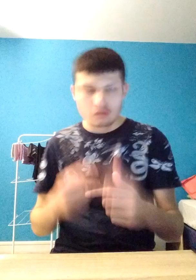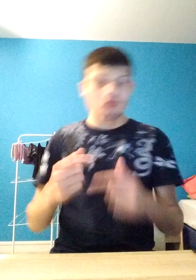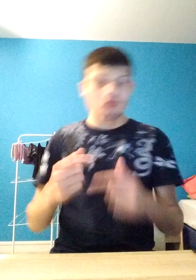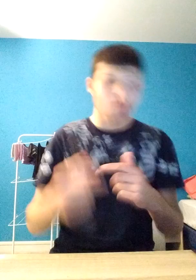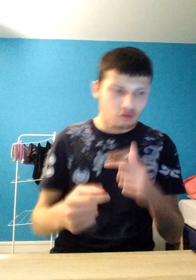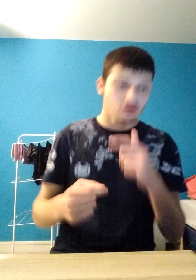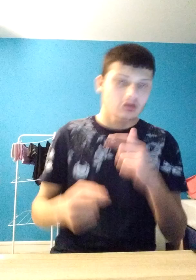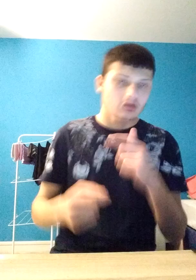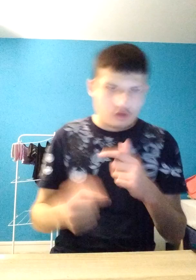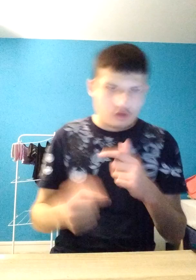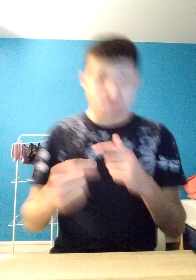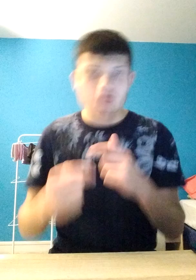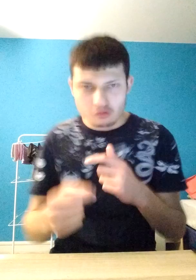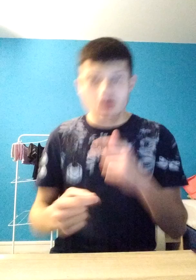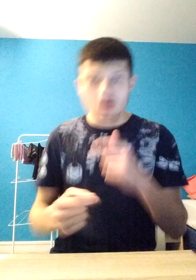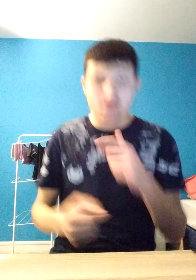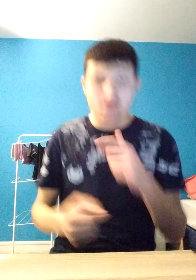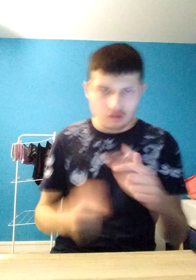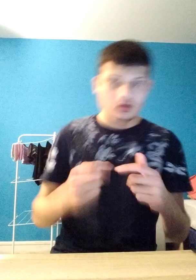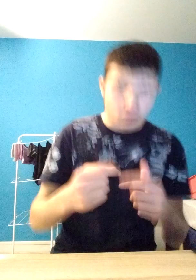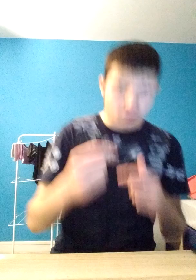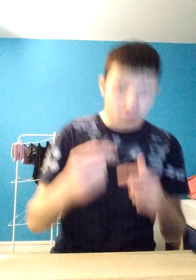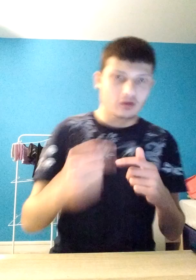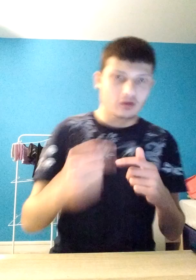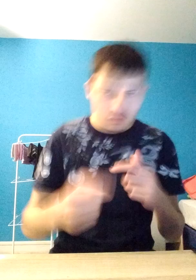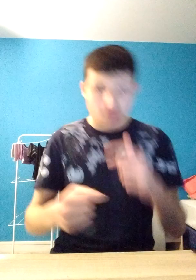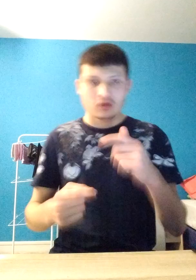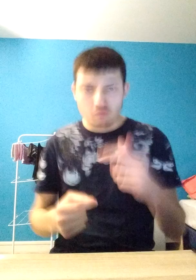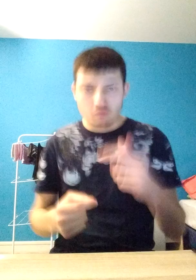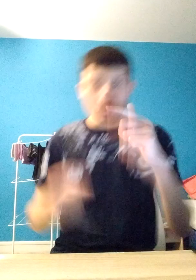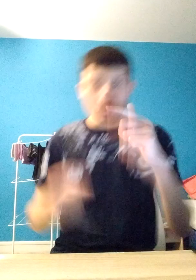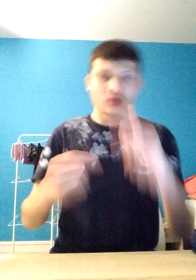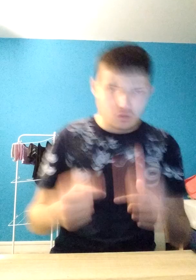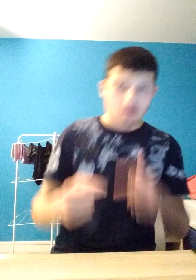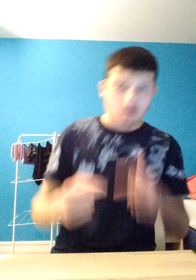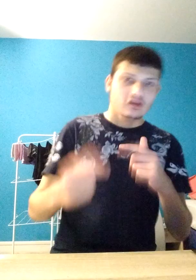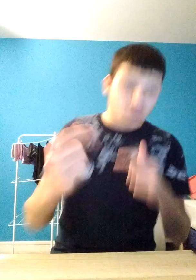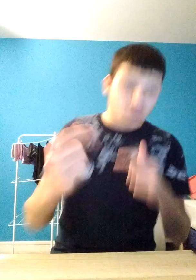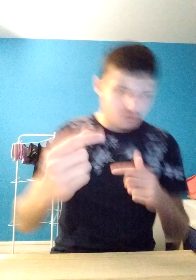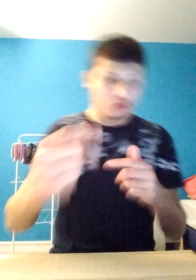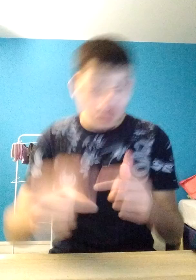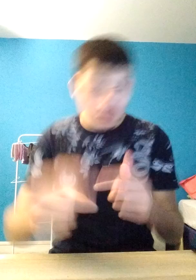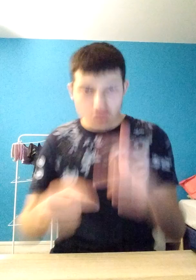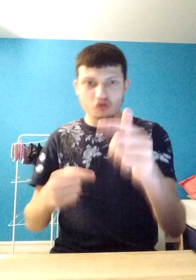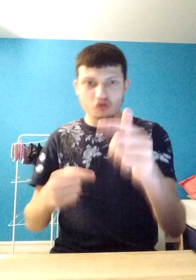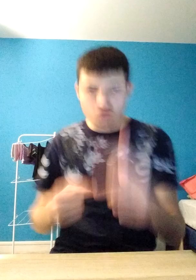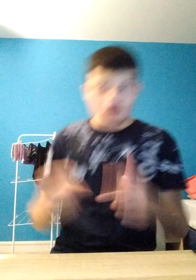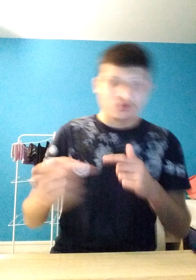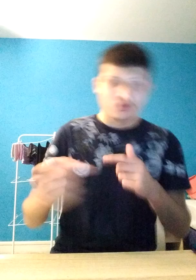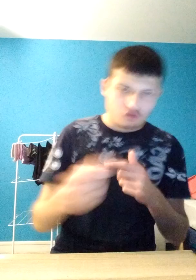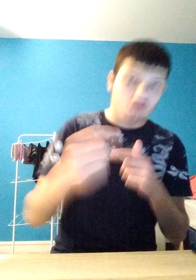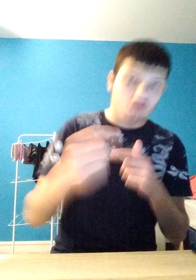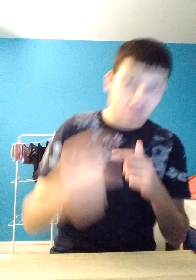maman, excusez-moi. Papa, maman, excusez-moi pour tout ce que je vous ai